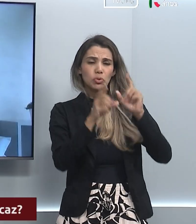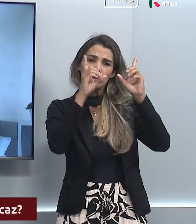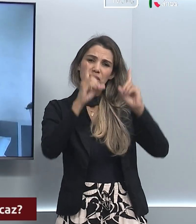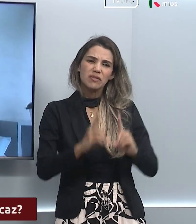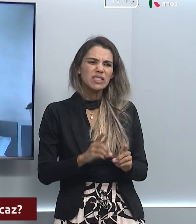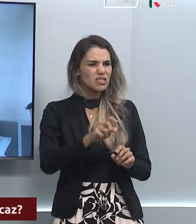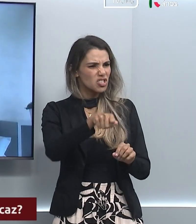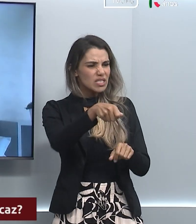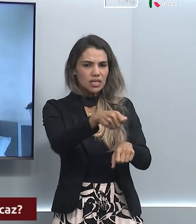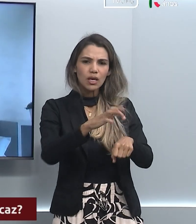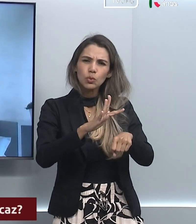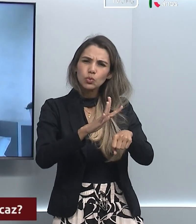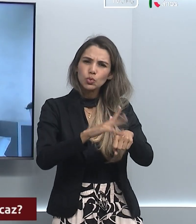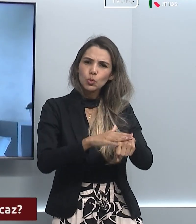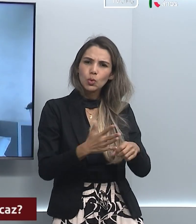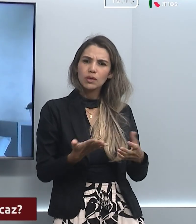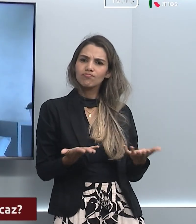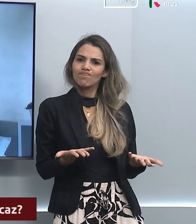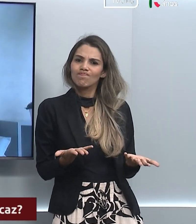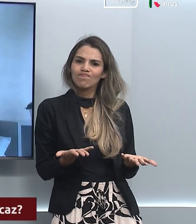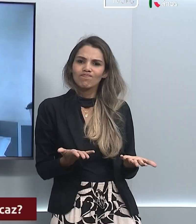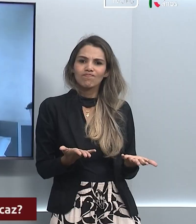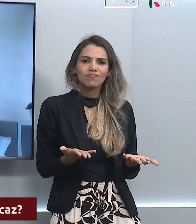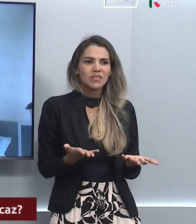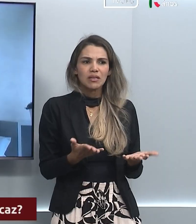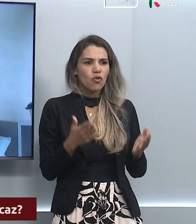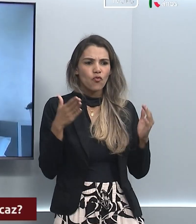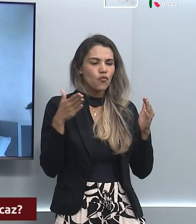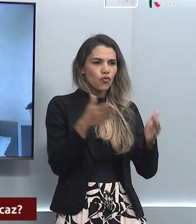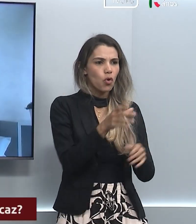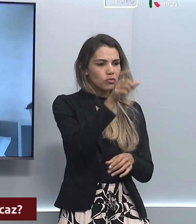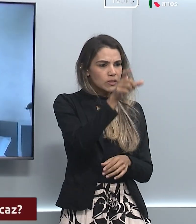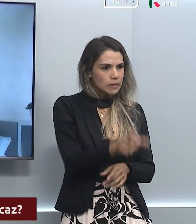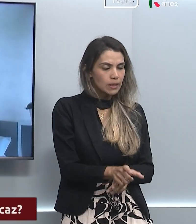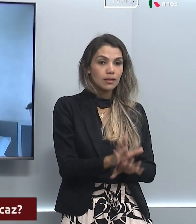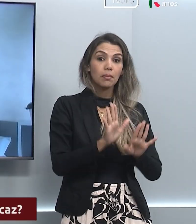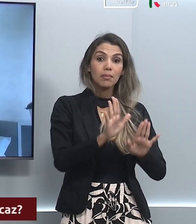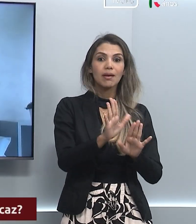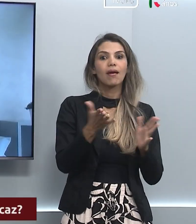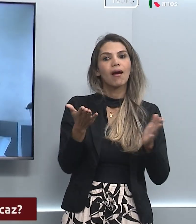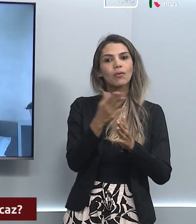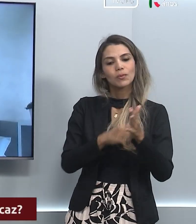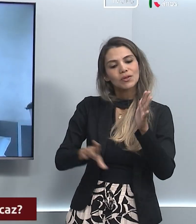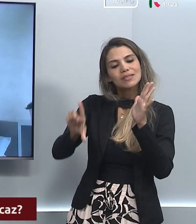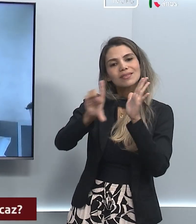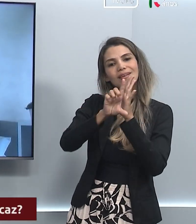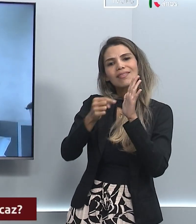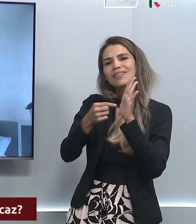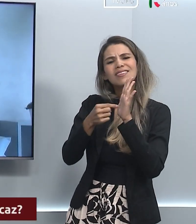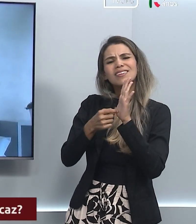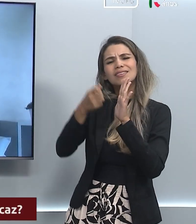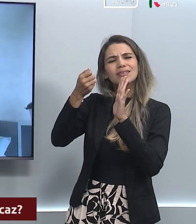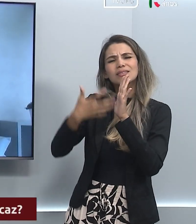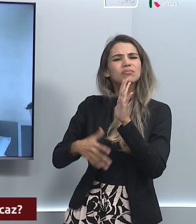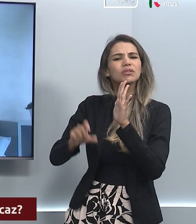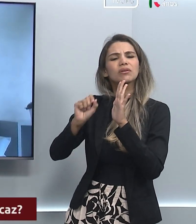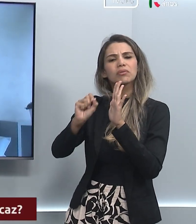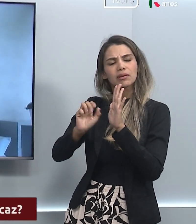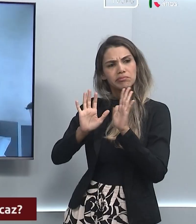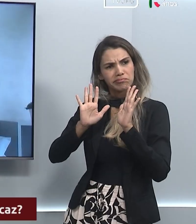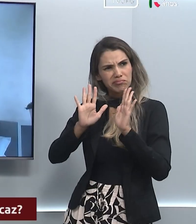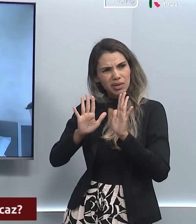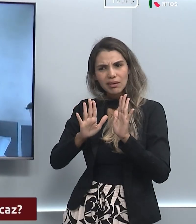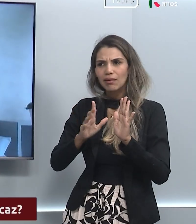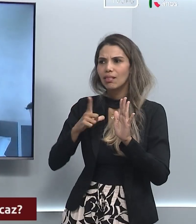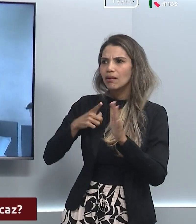o problema estava centrado nelas, e a lei brasileira traz, então, que o problema está